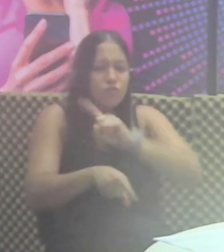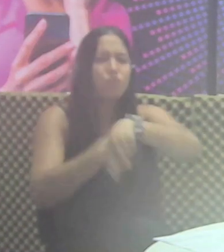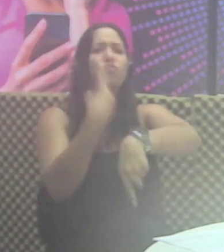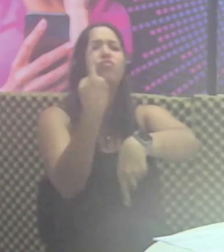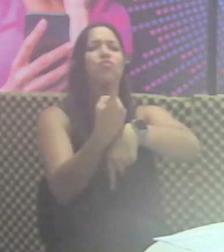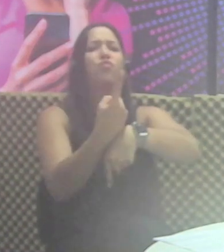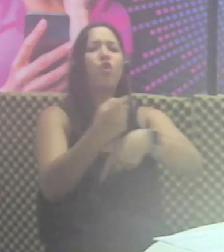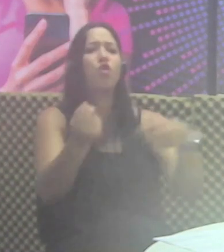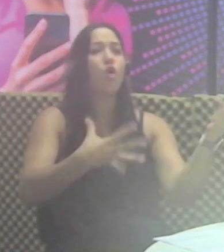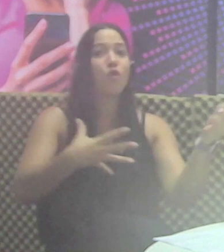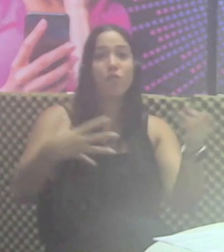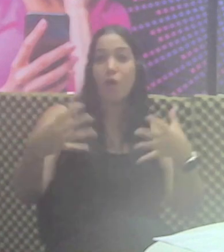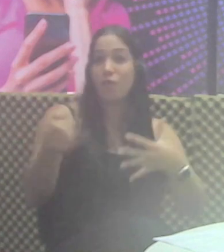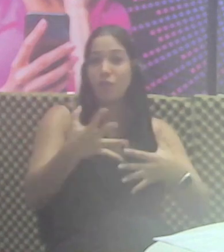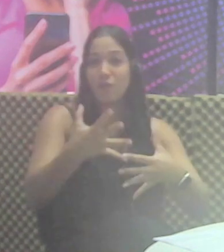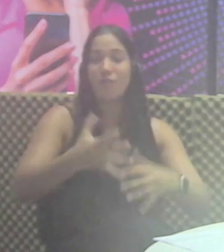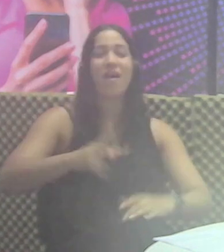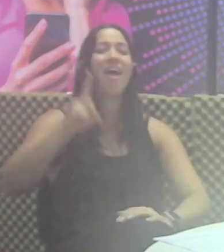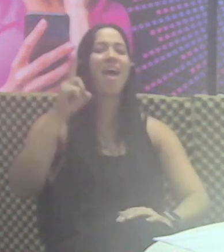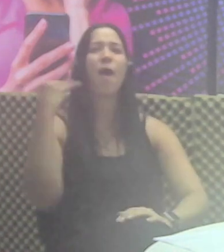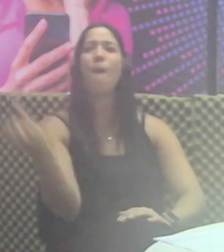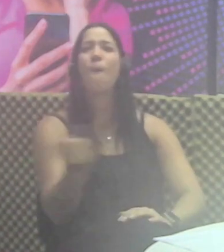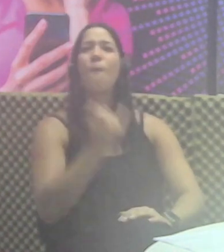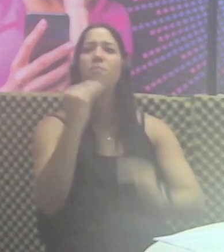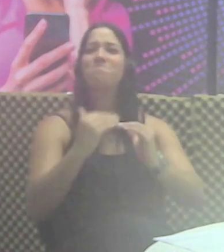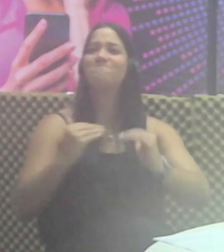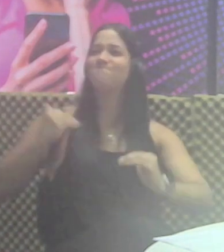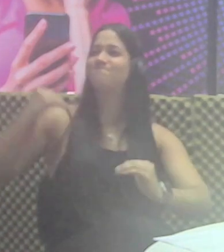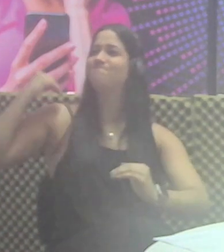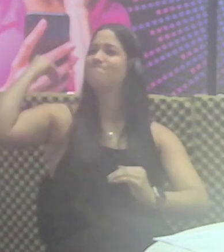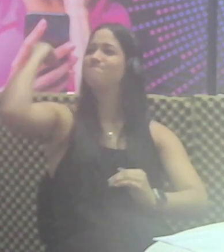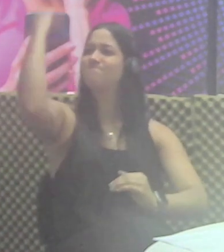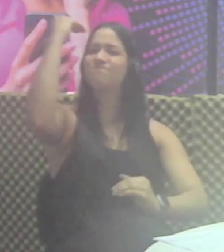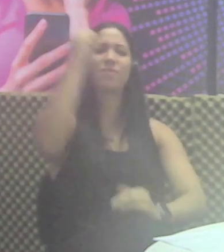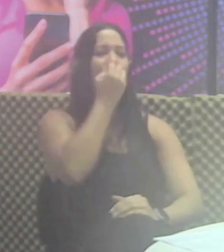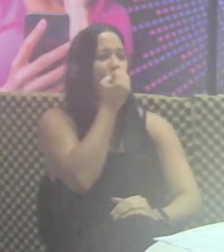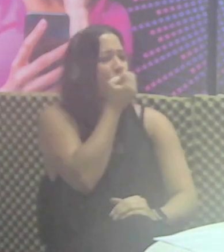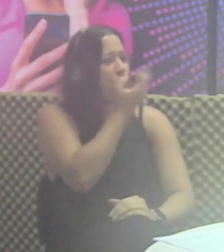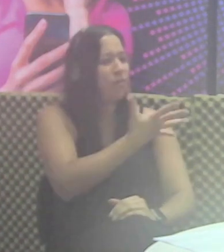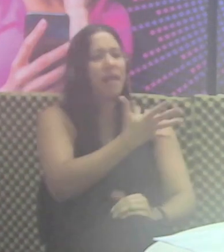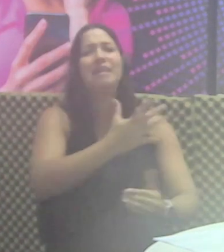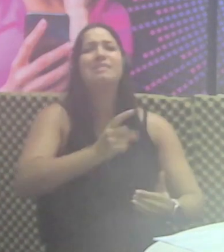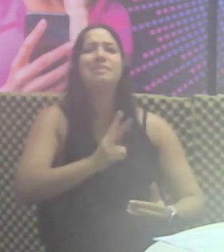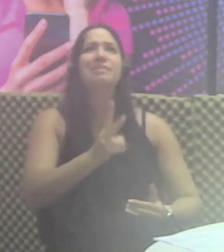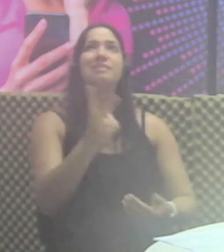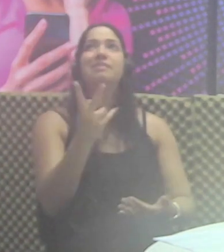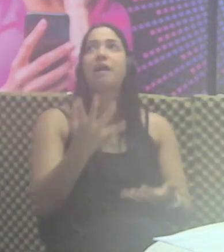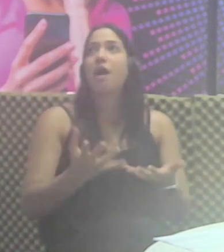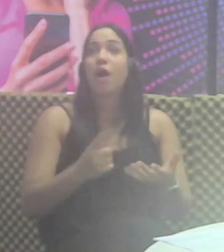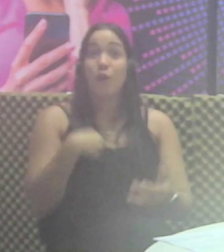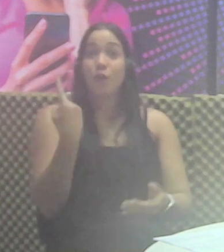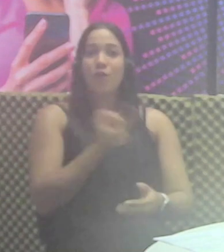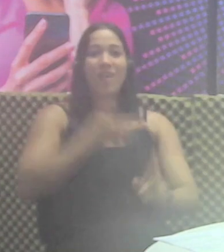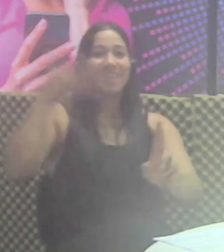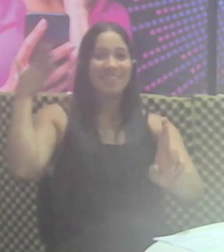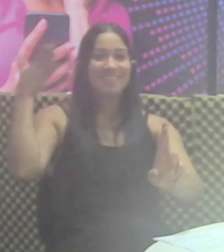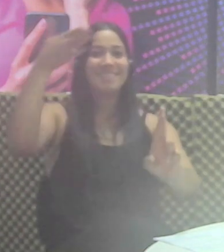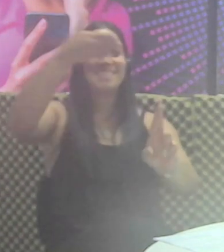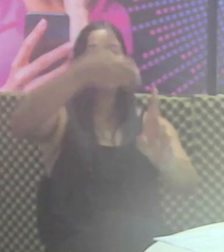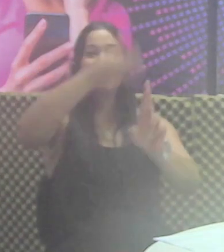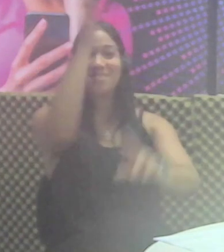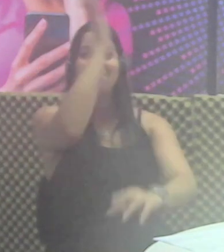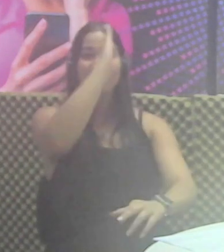coisas novas, é muito grandioso, se diferencia, e posso dizer para você que em muitos momentos nós somos referência para o